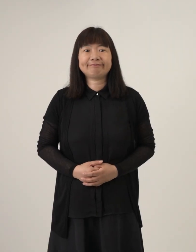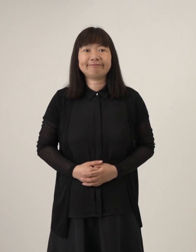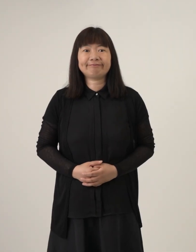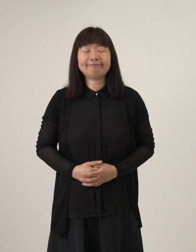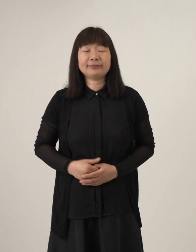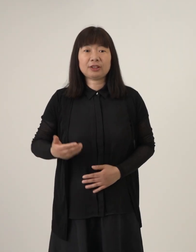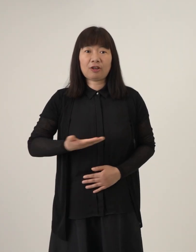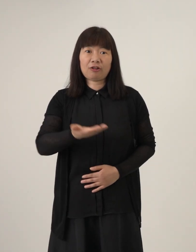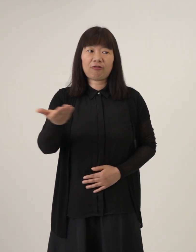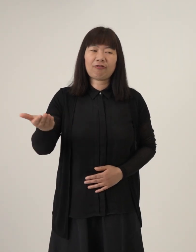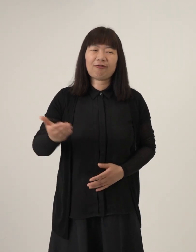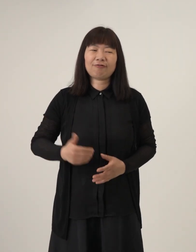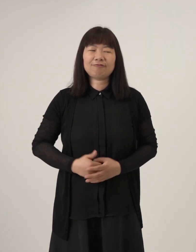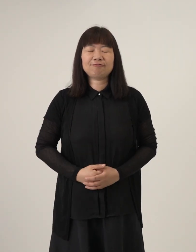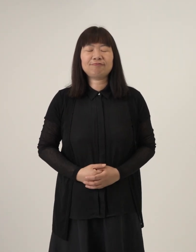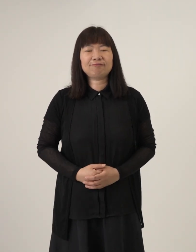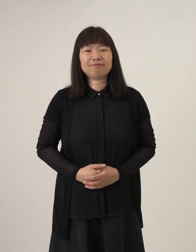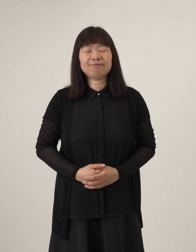여러분